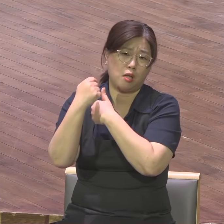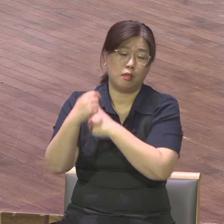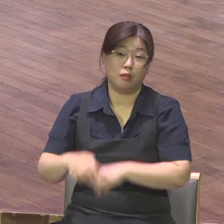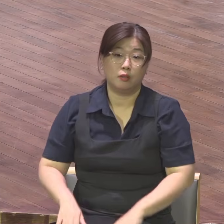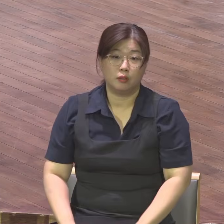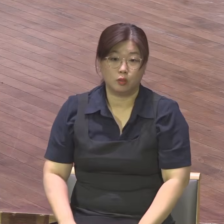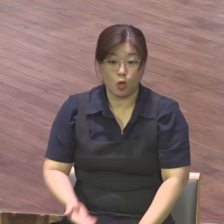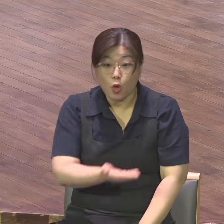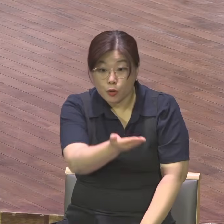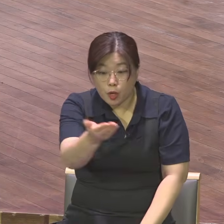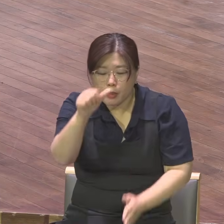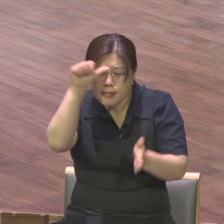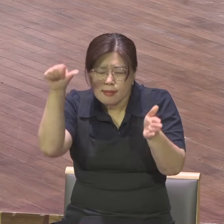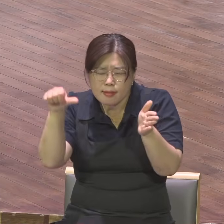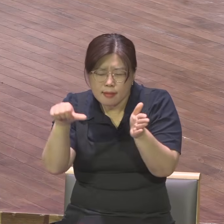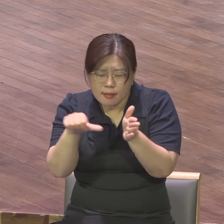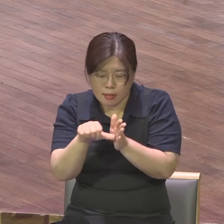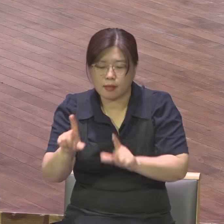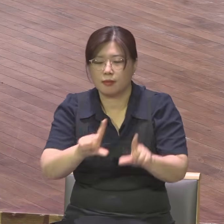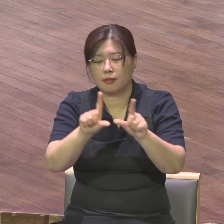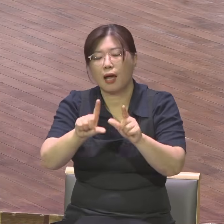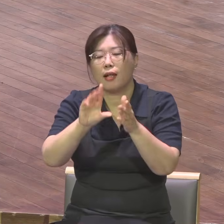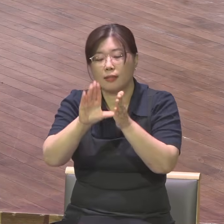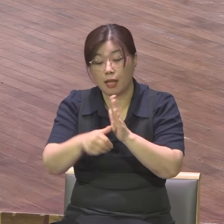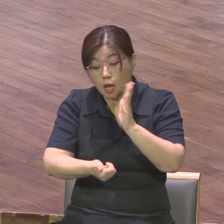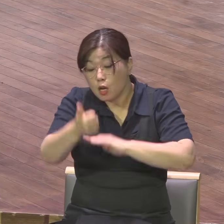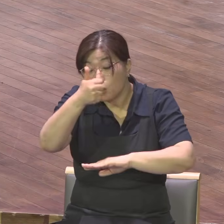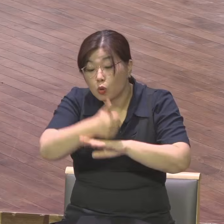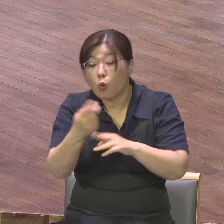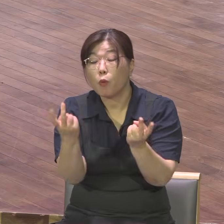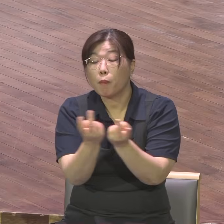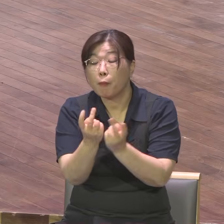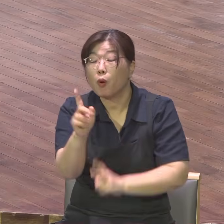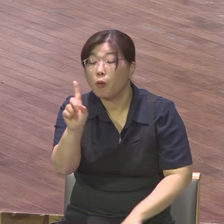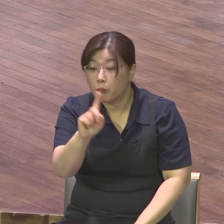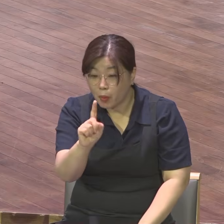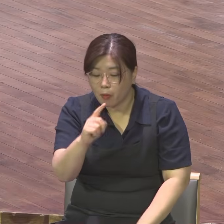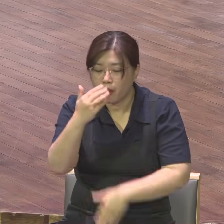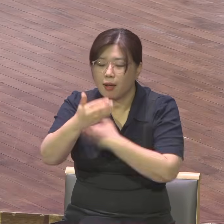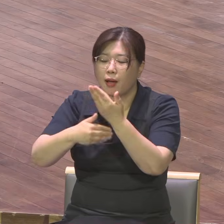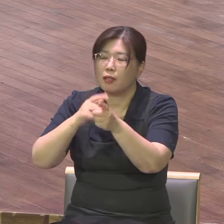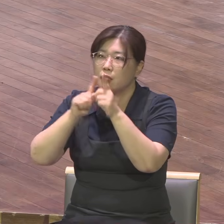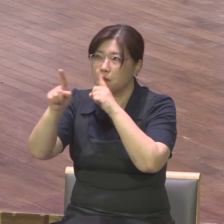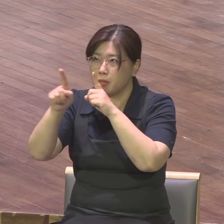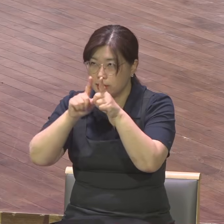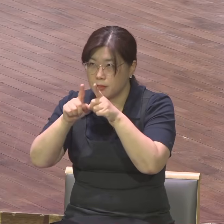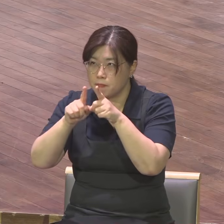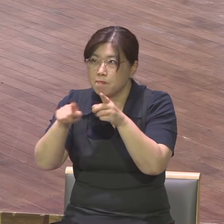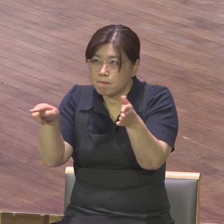놓치지 마시기를 바랍니다. 안다가 아니에요. 지켜야 돼요. 지켜야 돼요.